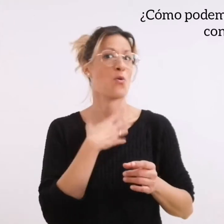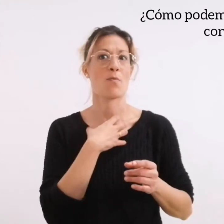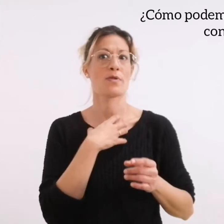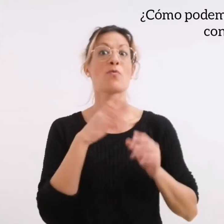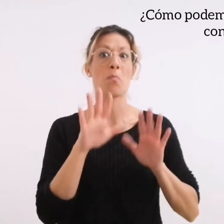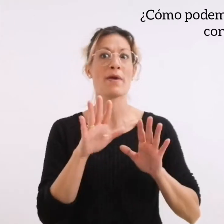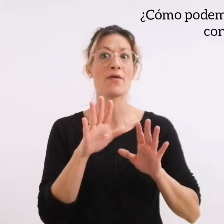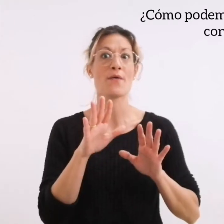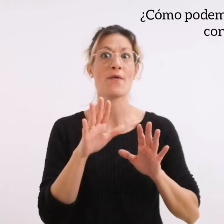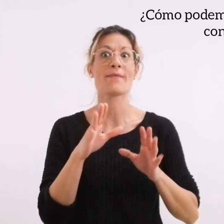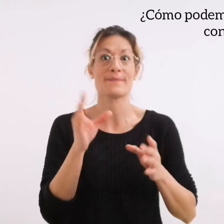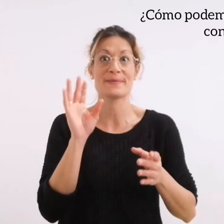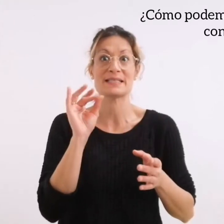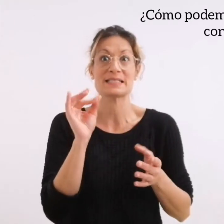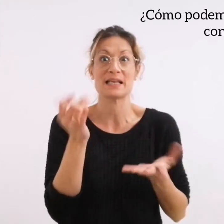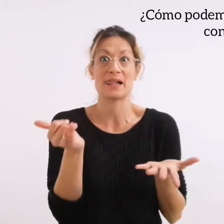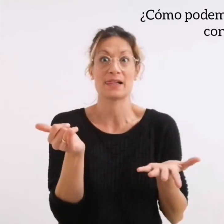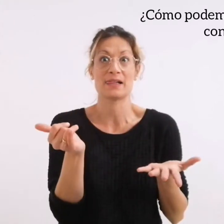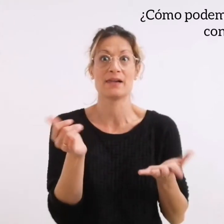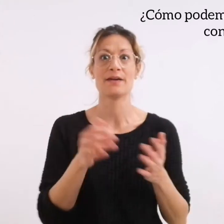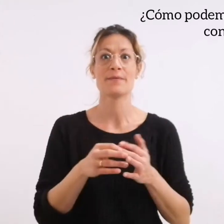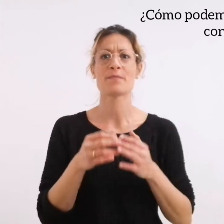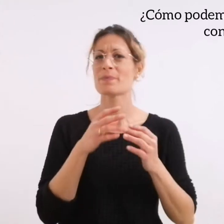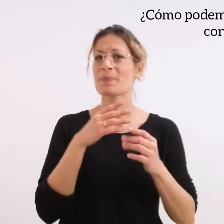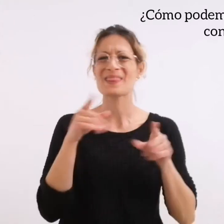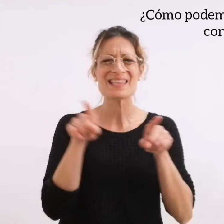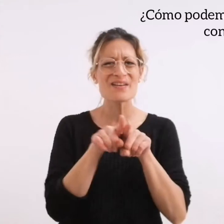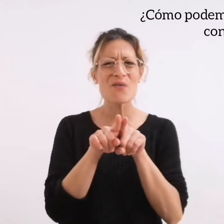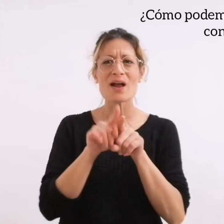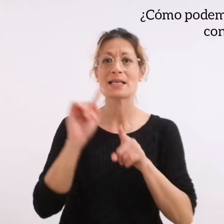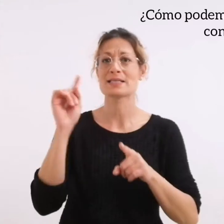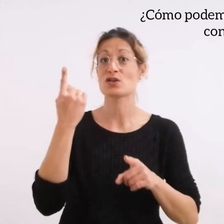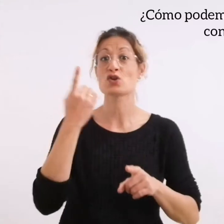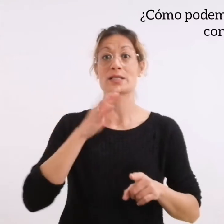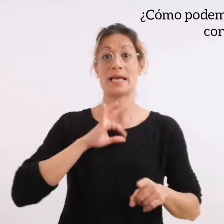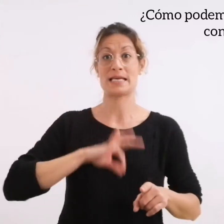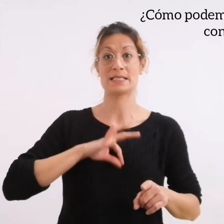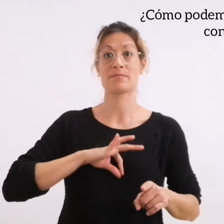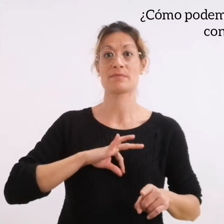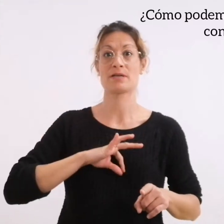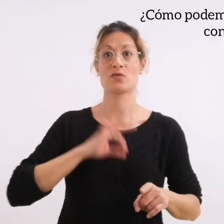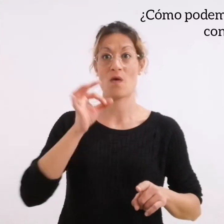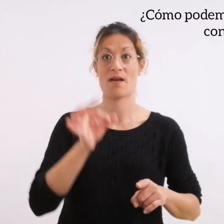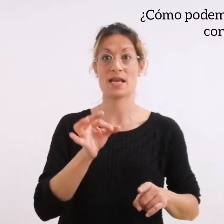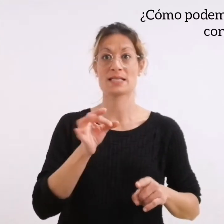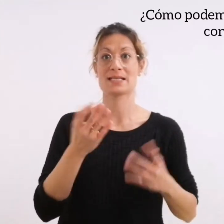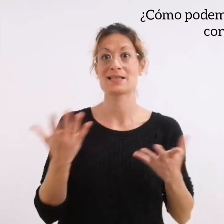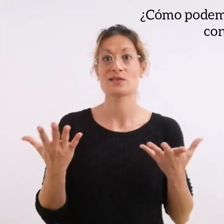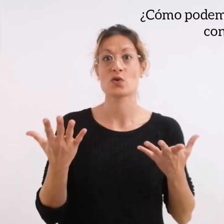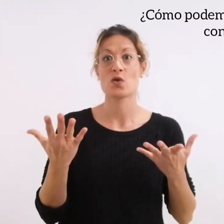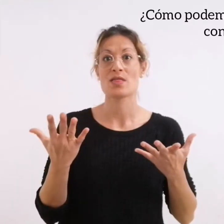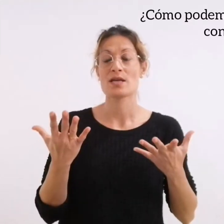misma manera, Dios es espíritu. Por eso, al ser espíritu, Él no está limitado por